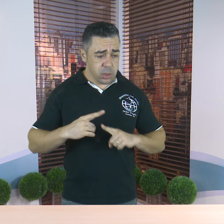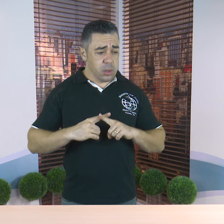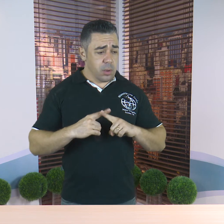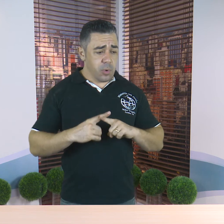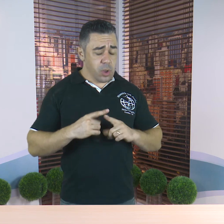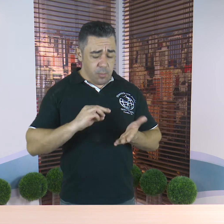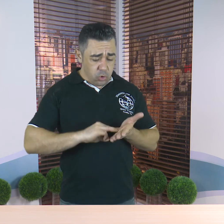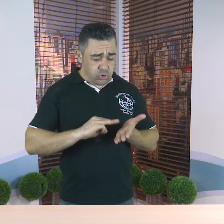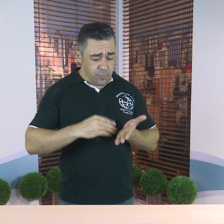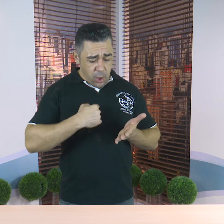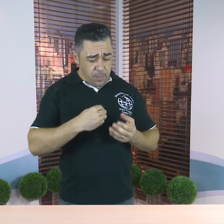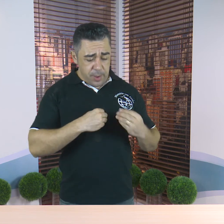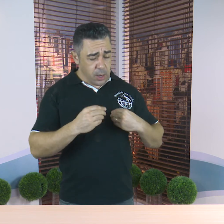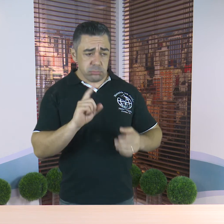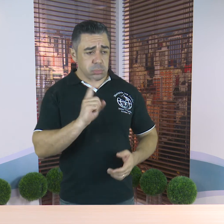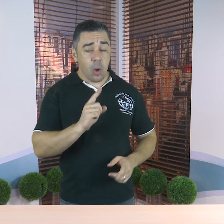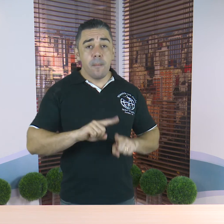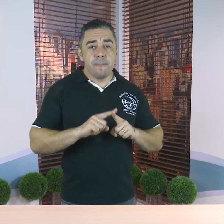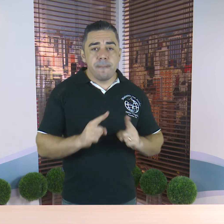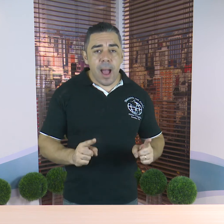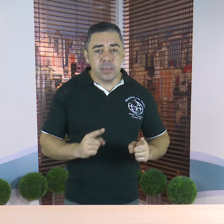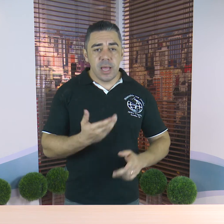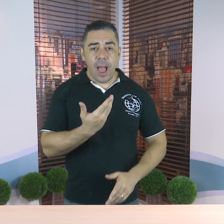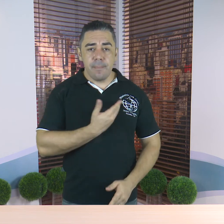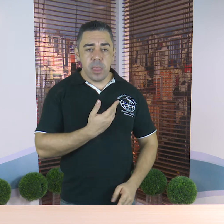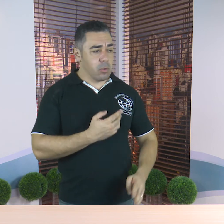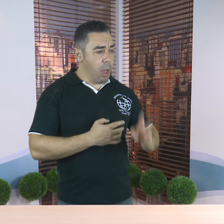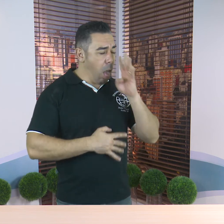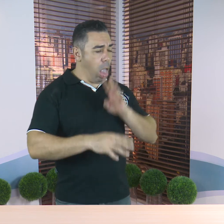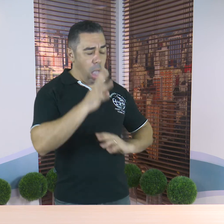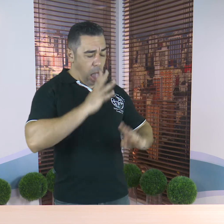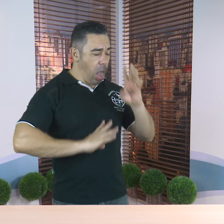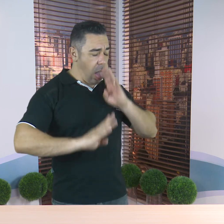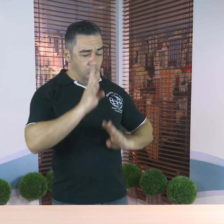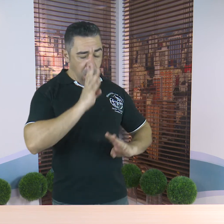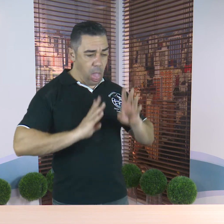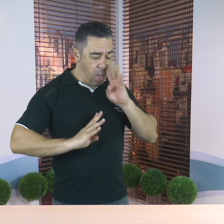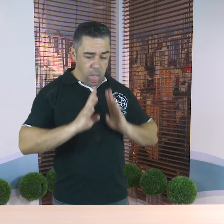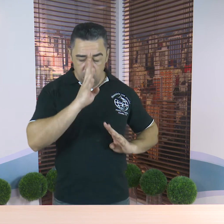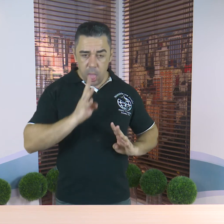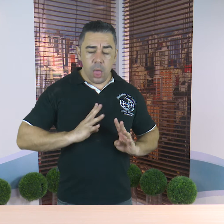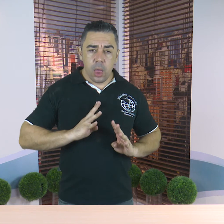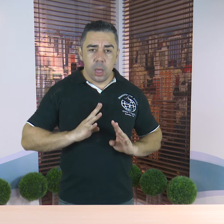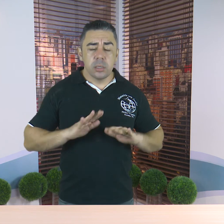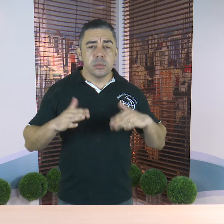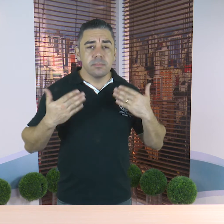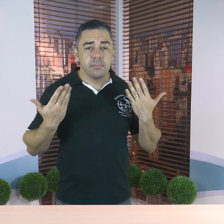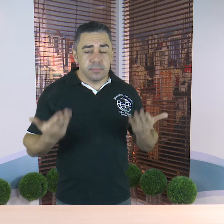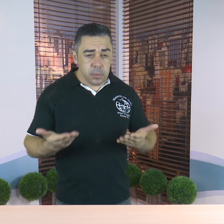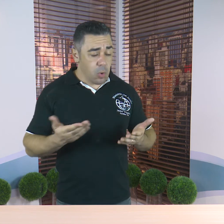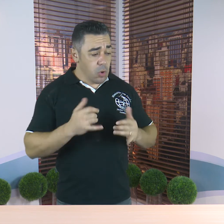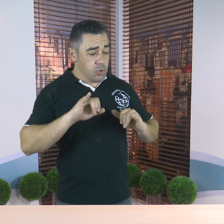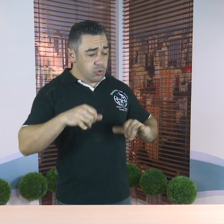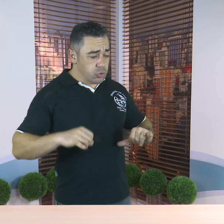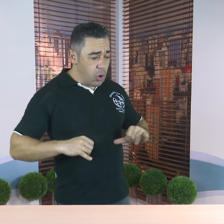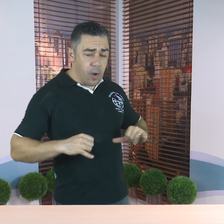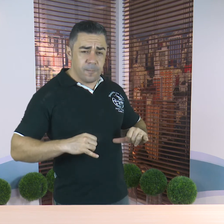Mas, diante das acusações dos amigos, ele está disposto a abandonar tentativas de se